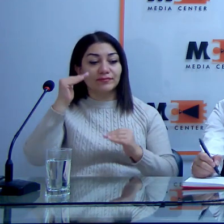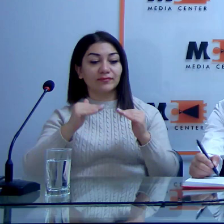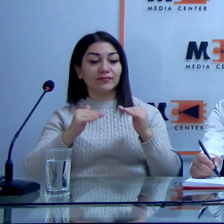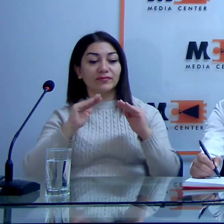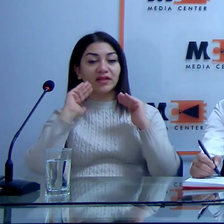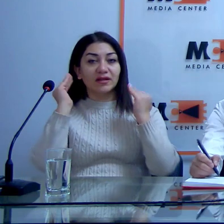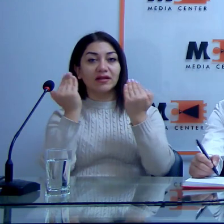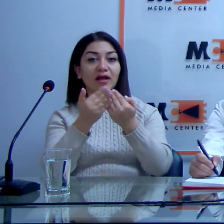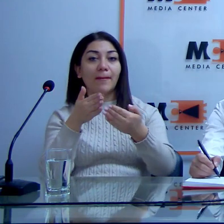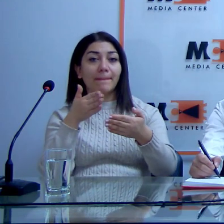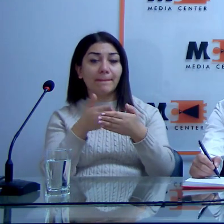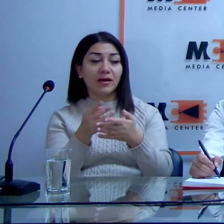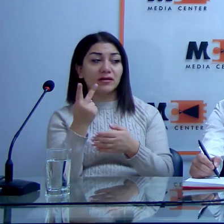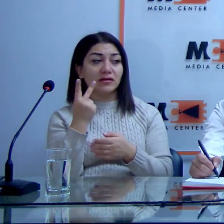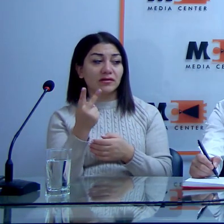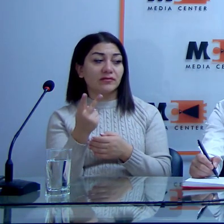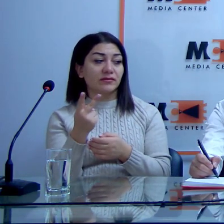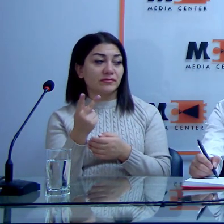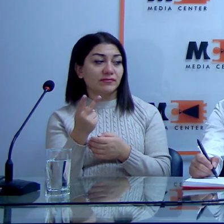հաշվի առնելով երկու